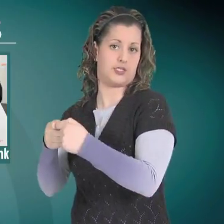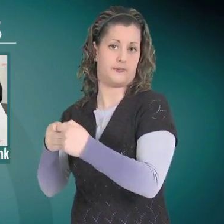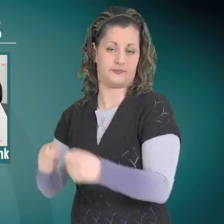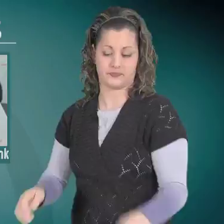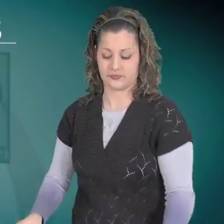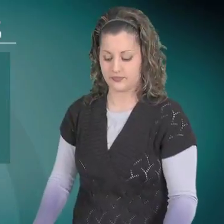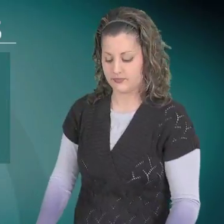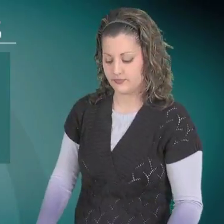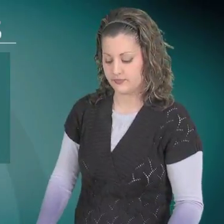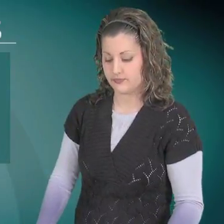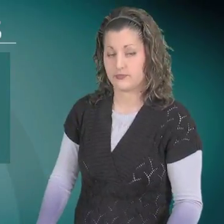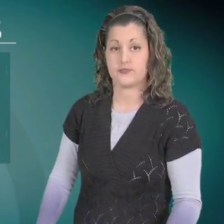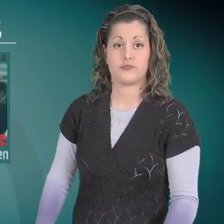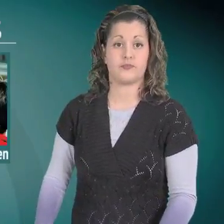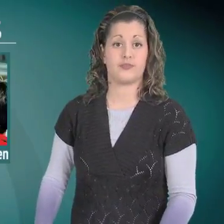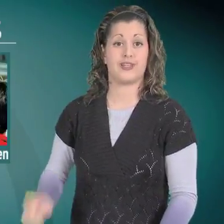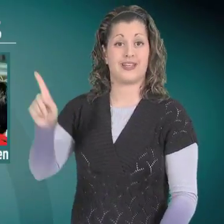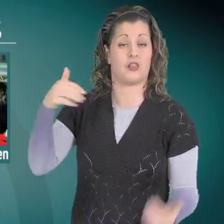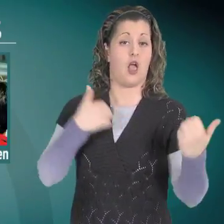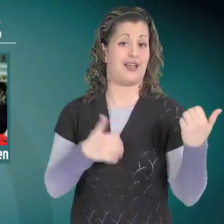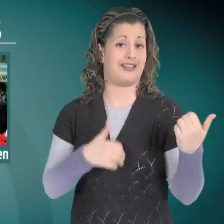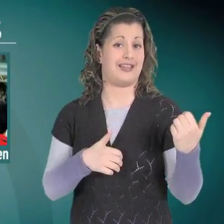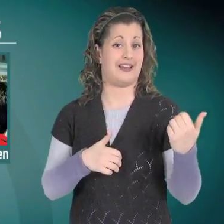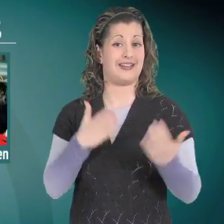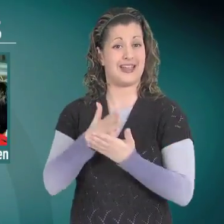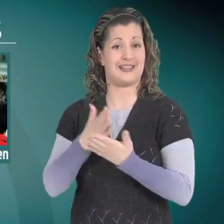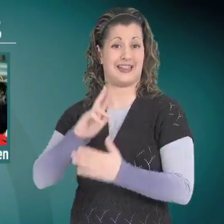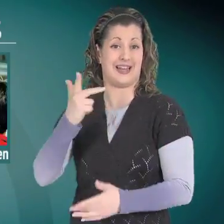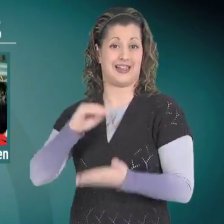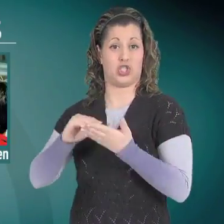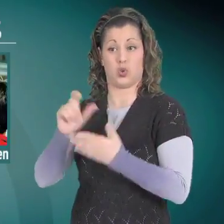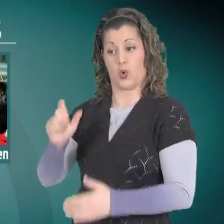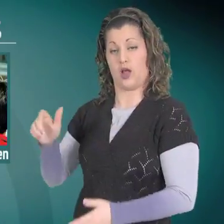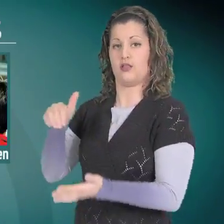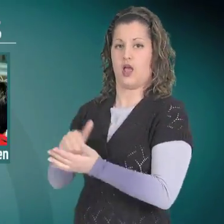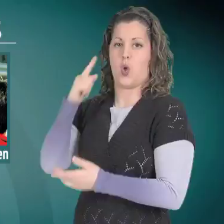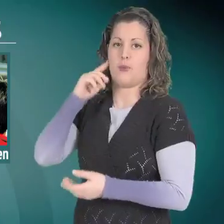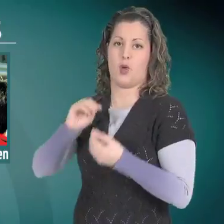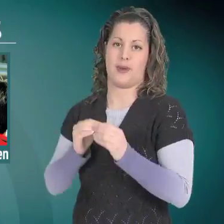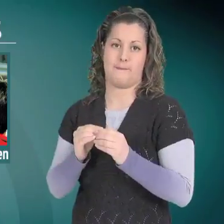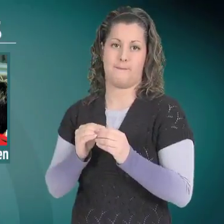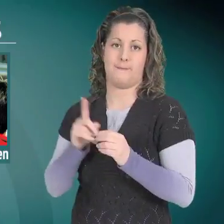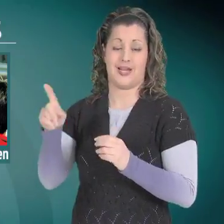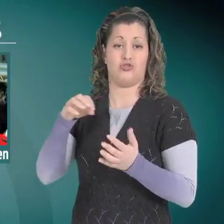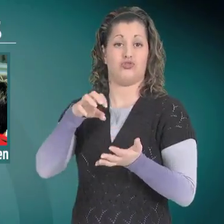werbung gut und passend ist in argentinien hat jedes dritte schulkind hörprobleme in buenos aires